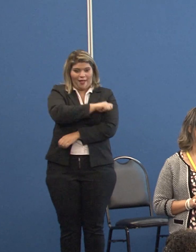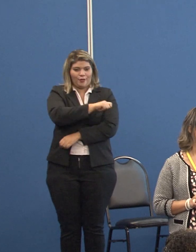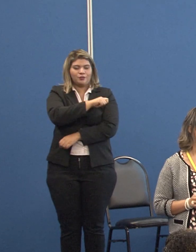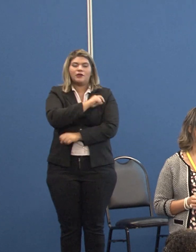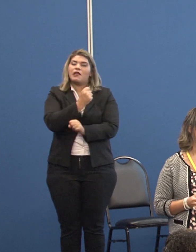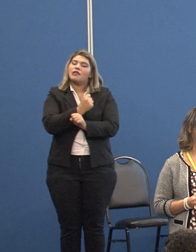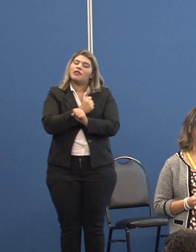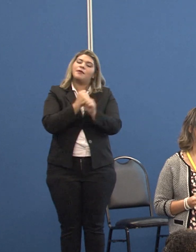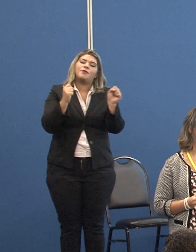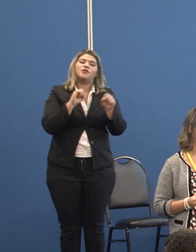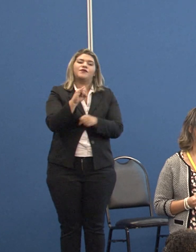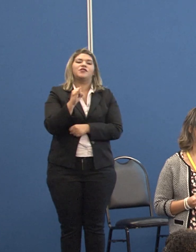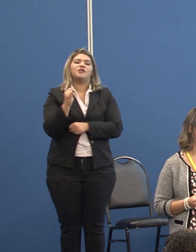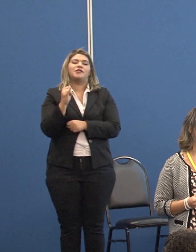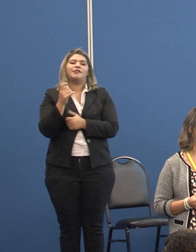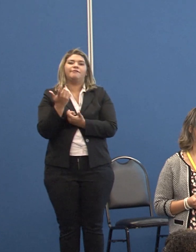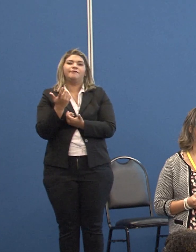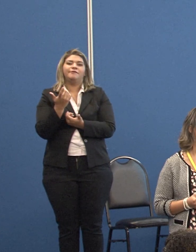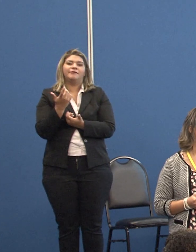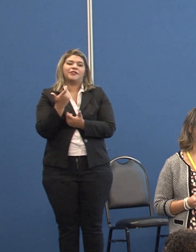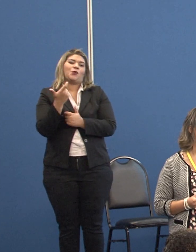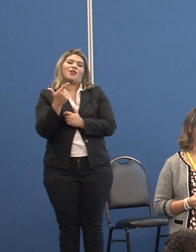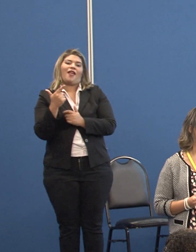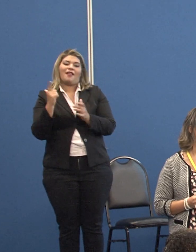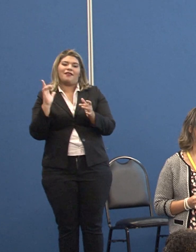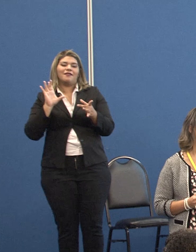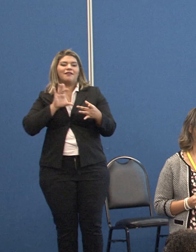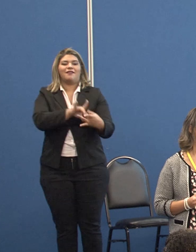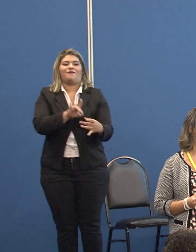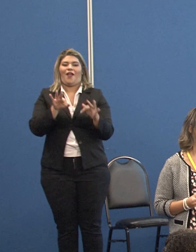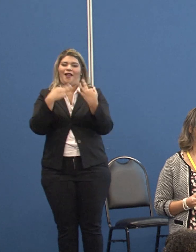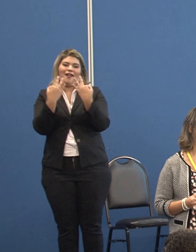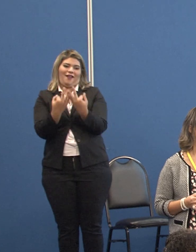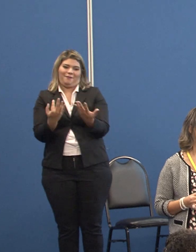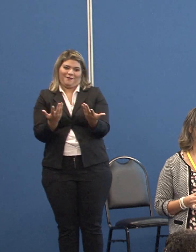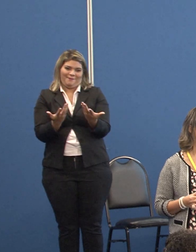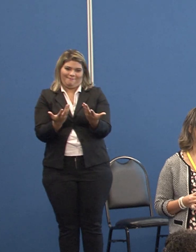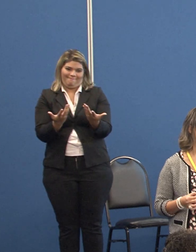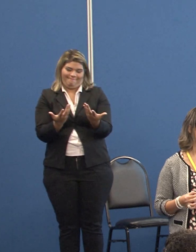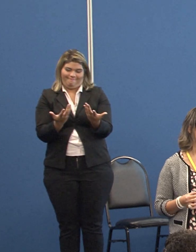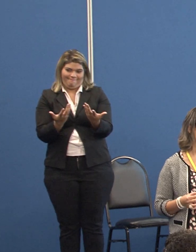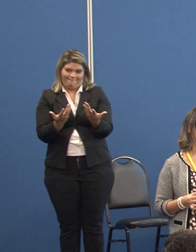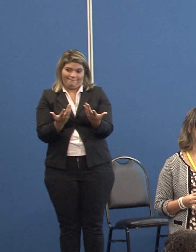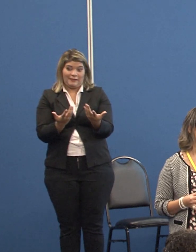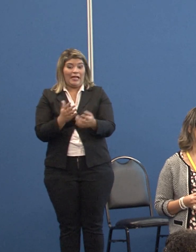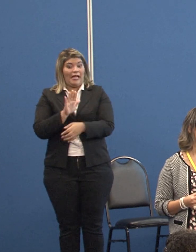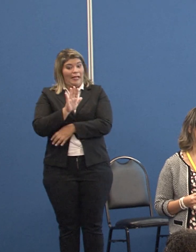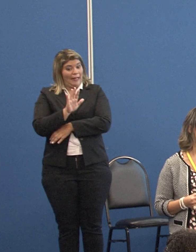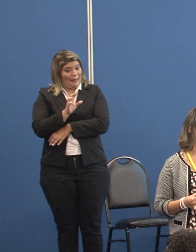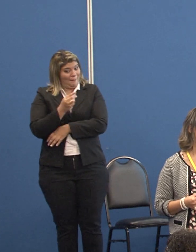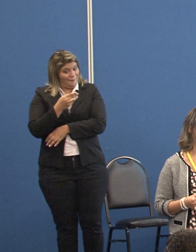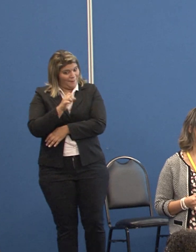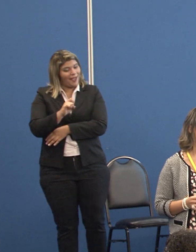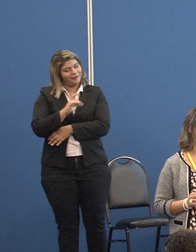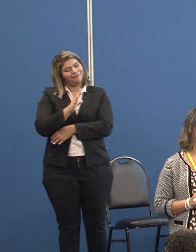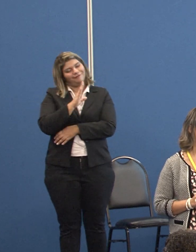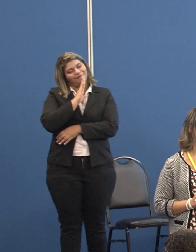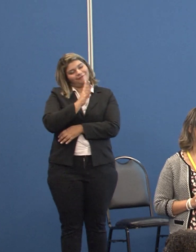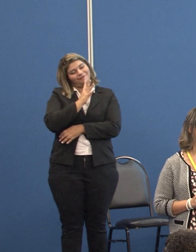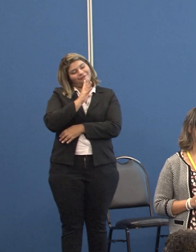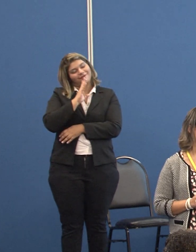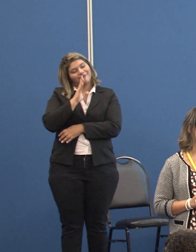aluno, eu não posso inserir o conceito no aluno se eu não envolver a família. Mas a gente também reconhece que, muitas das vezes, a